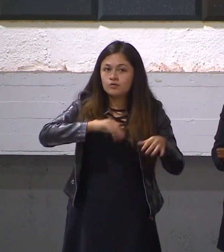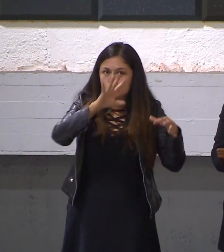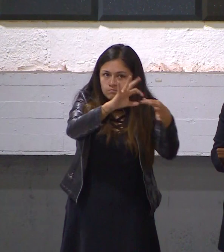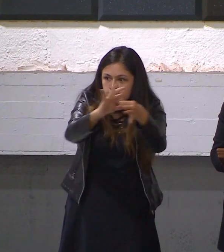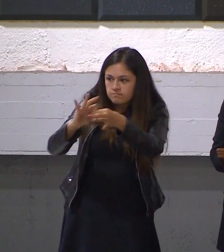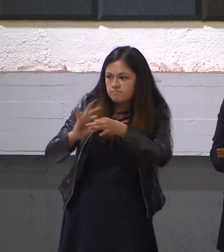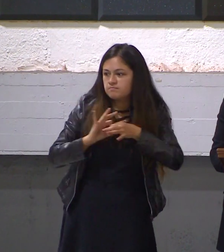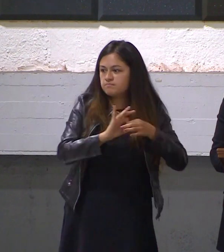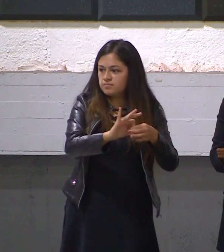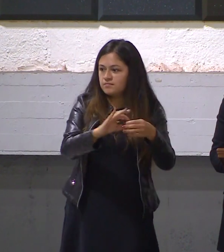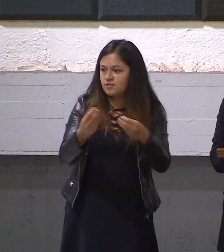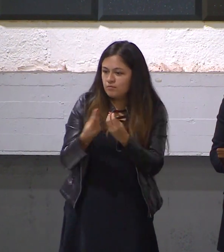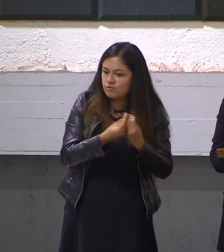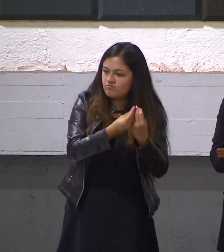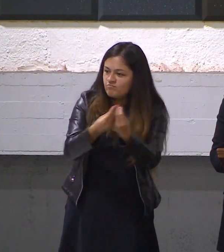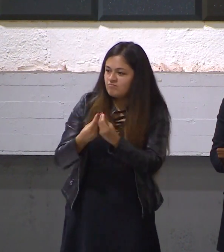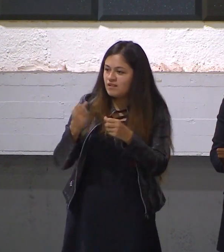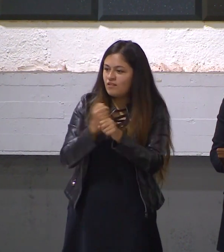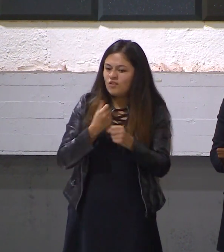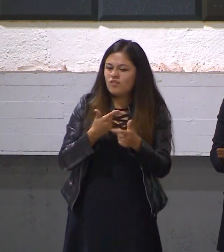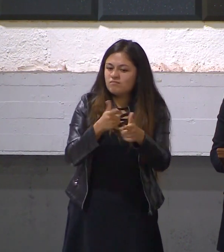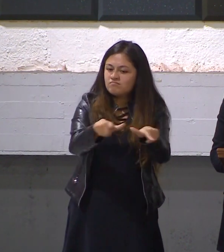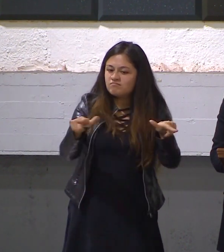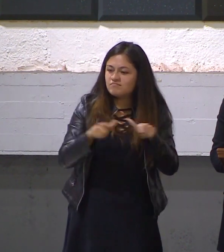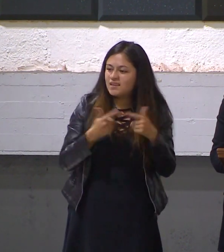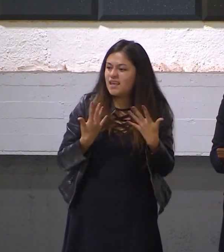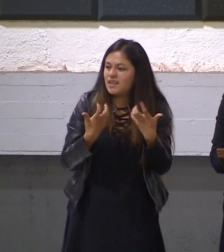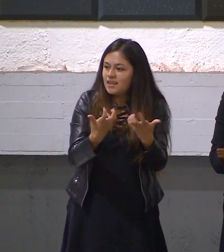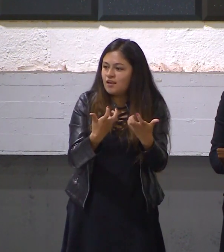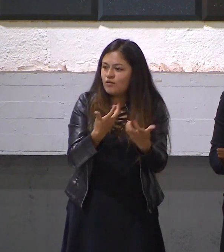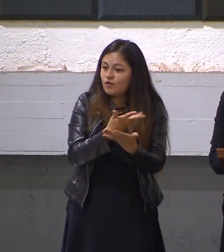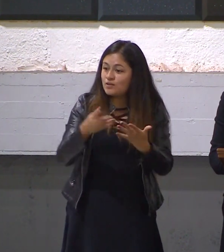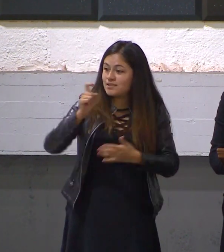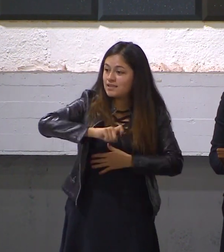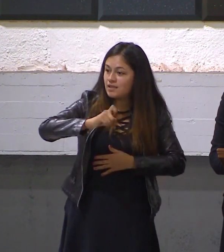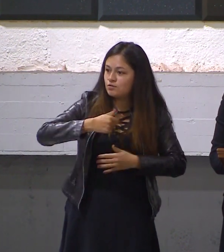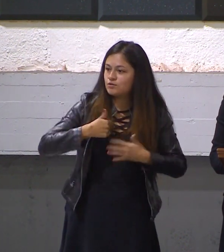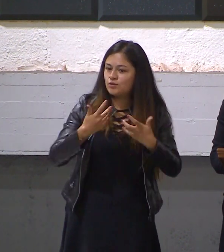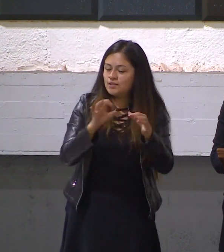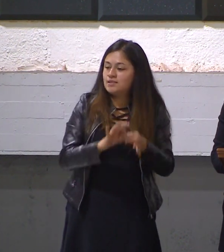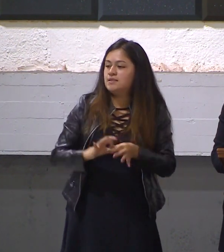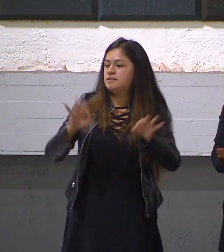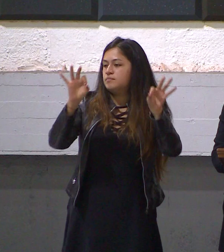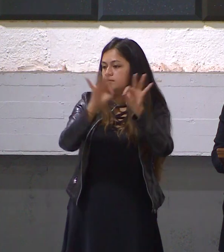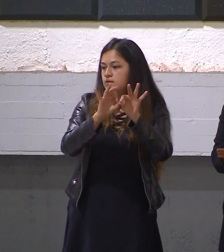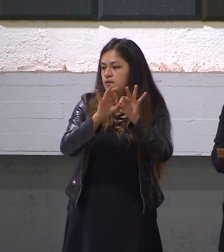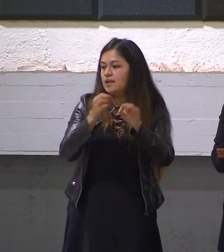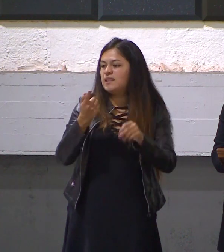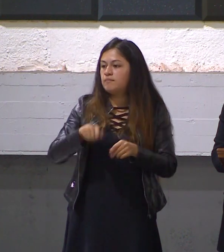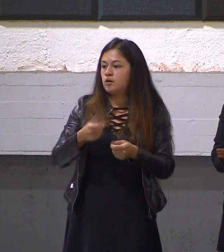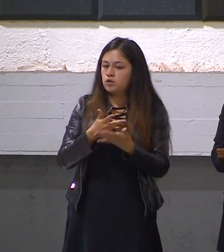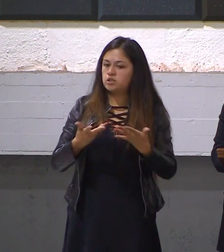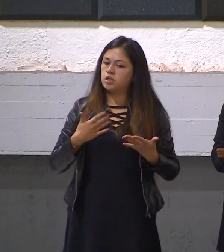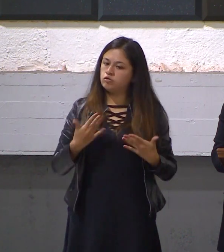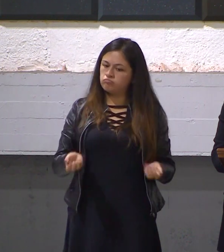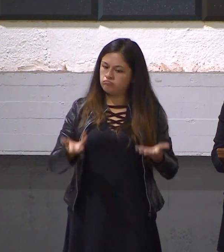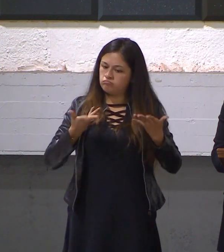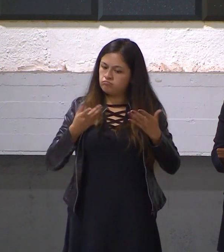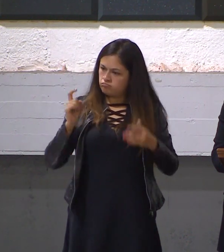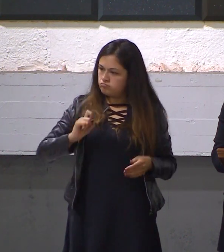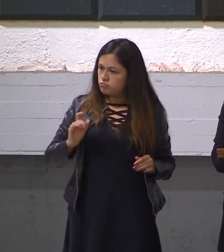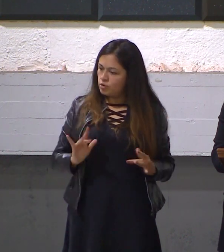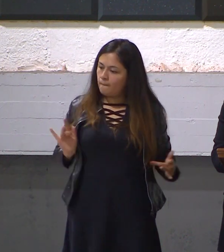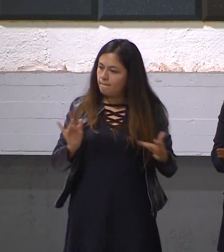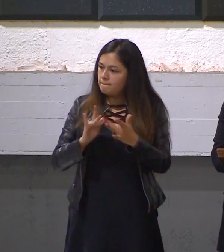y luchar por lo que queremos y más que lo porque queremos es por lo que nos merecemos o sea